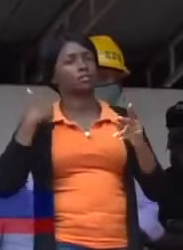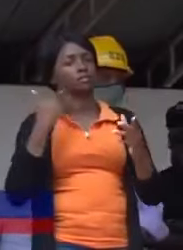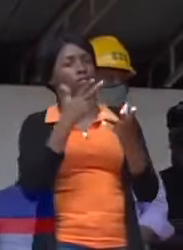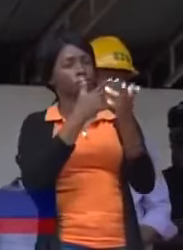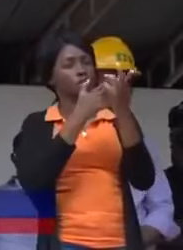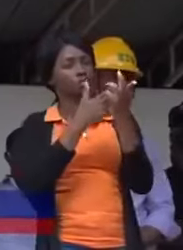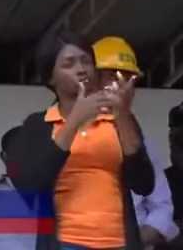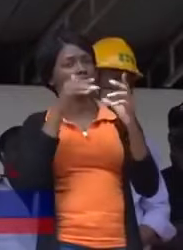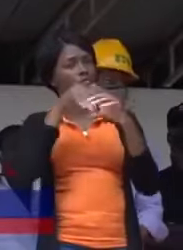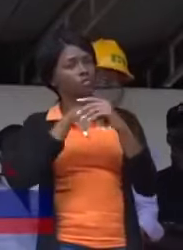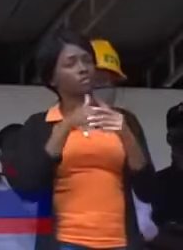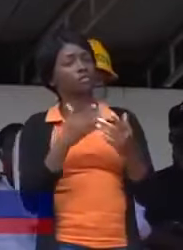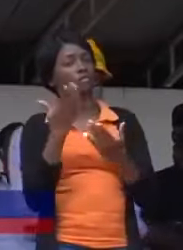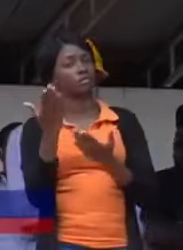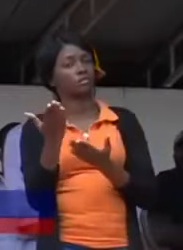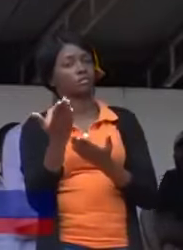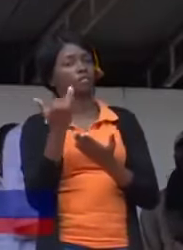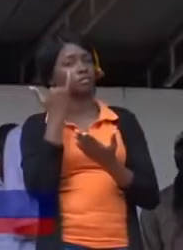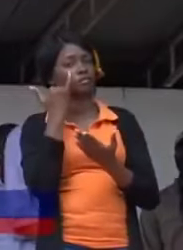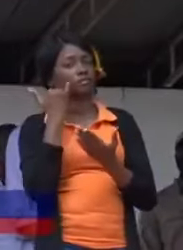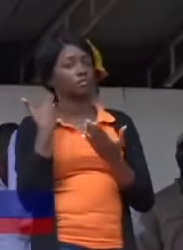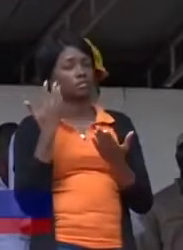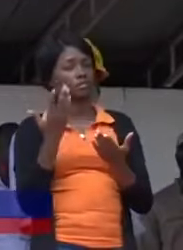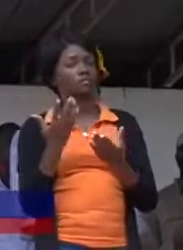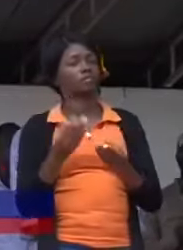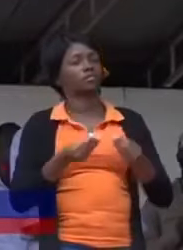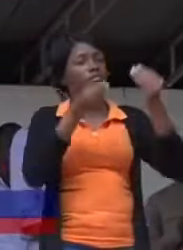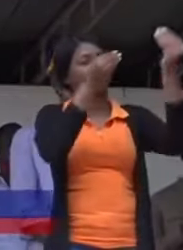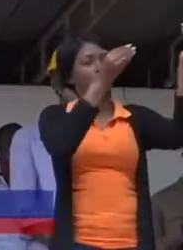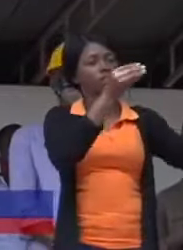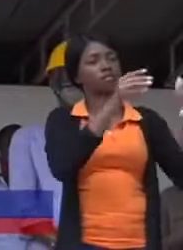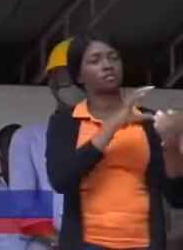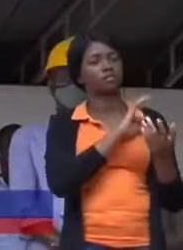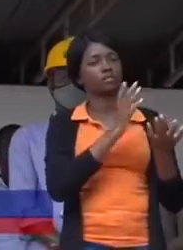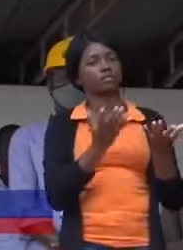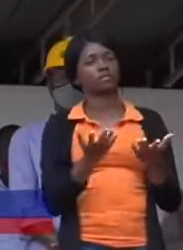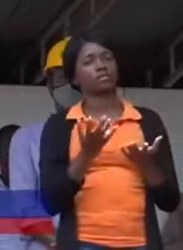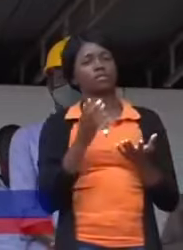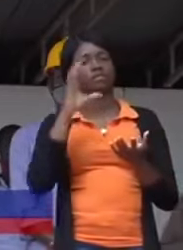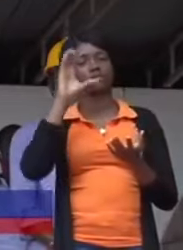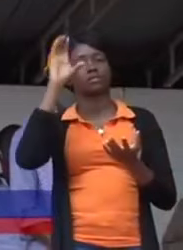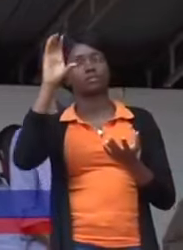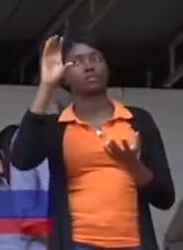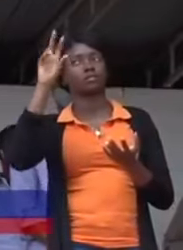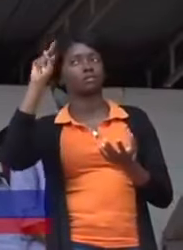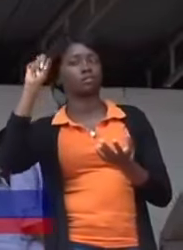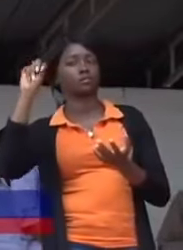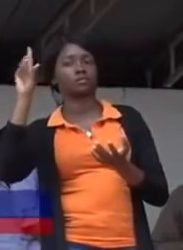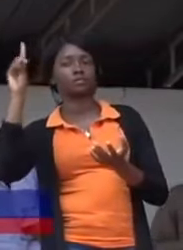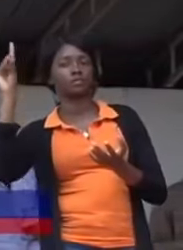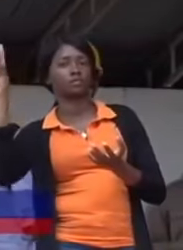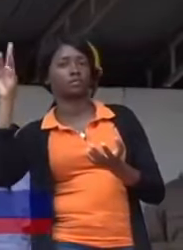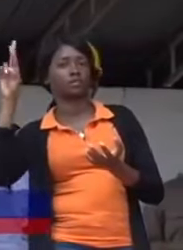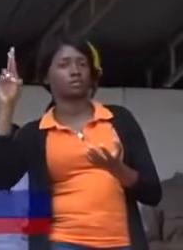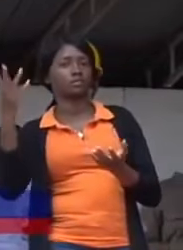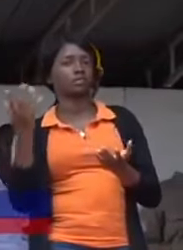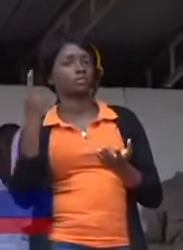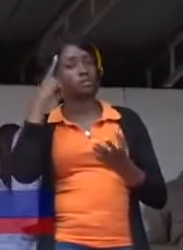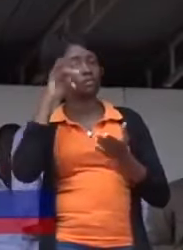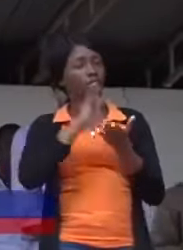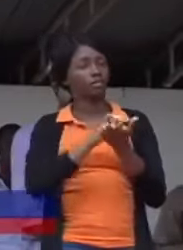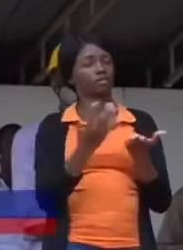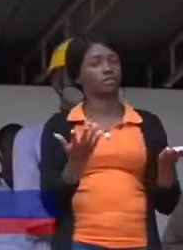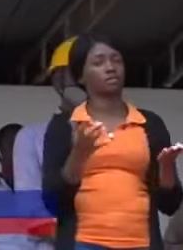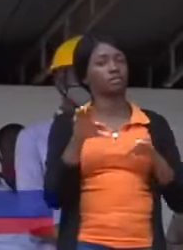mon, zam ki nan mon nan a le remettre li. CNDD là c'est pour ça me défelle. Commission nationale